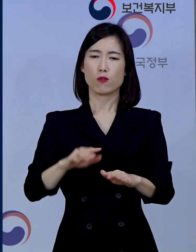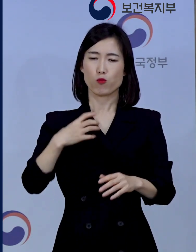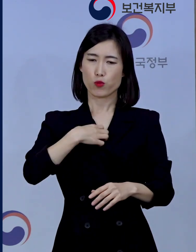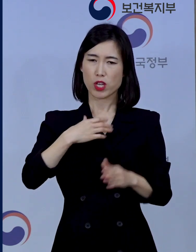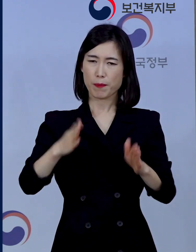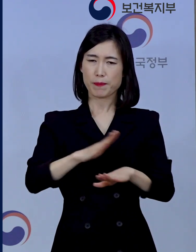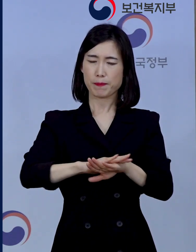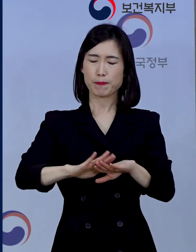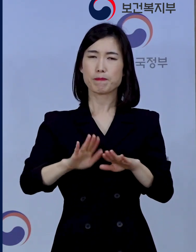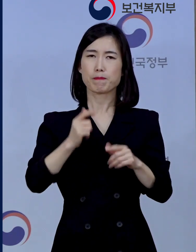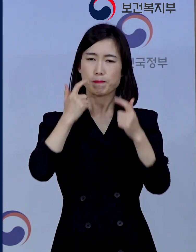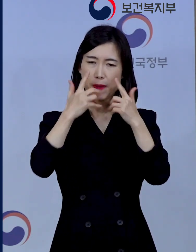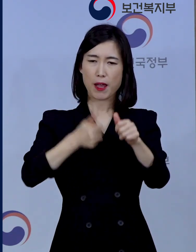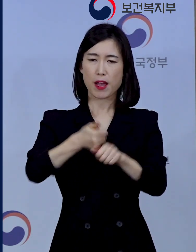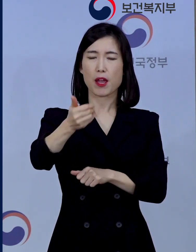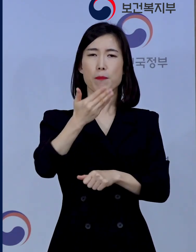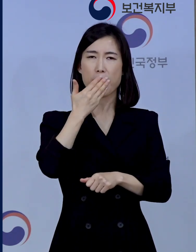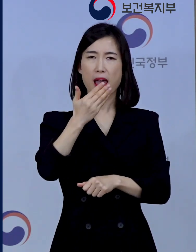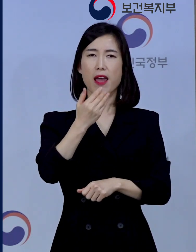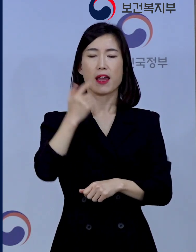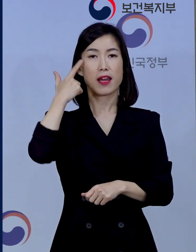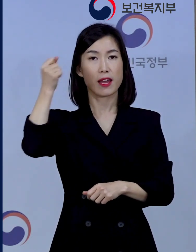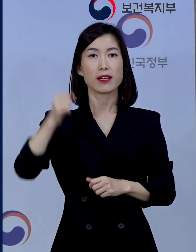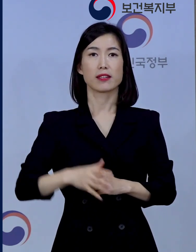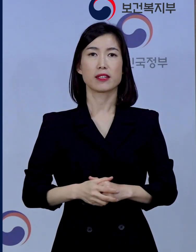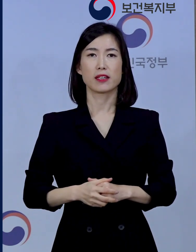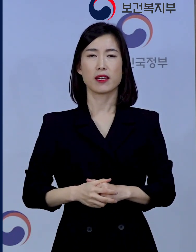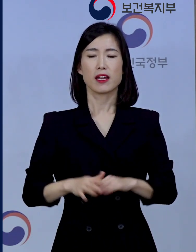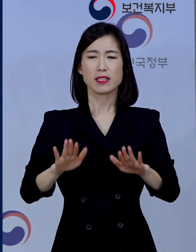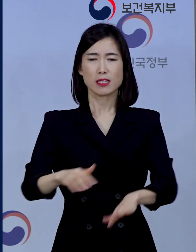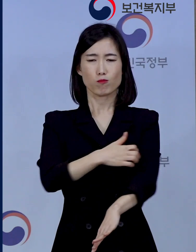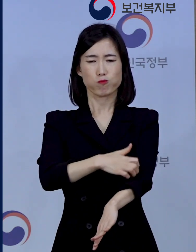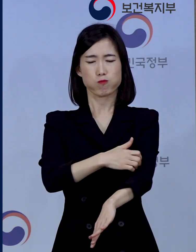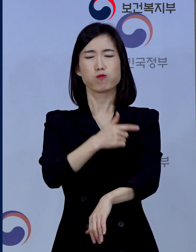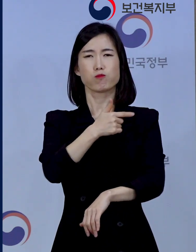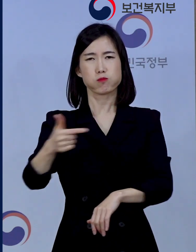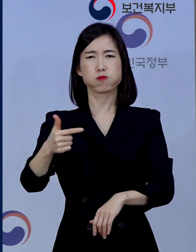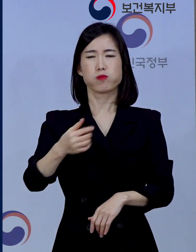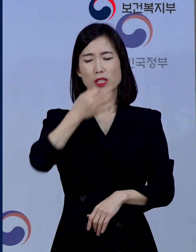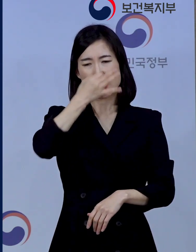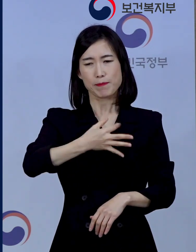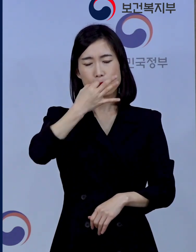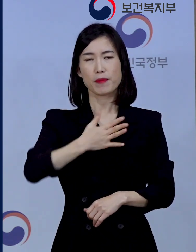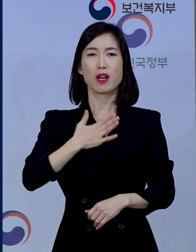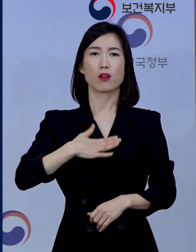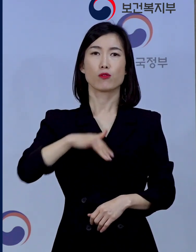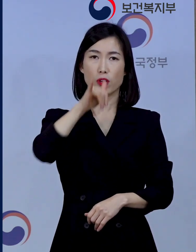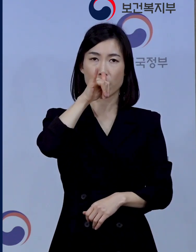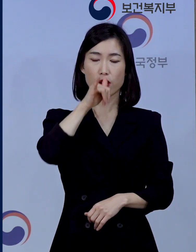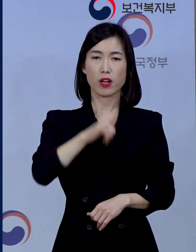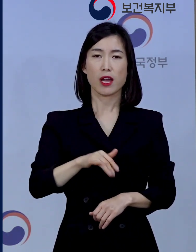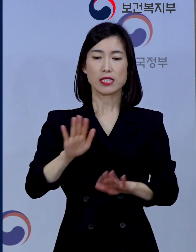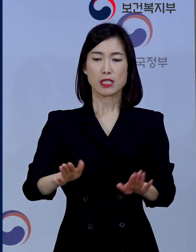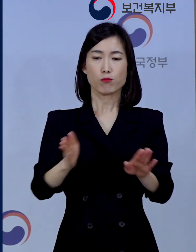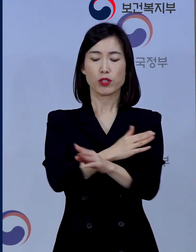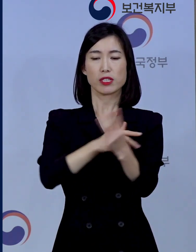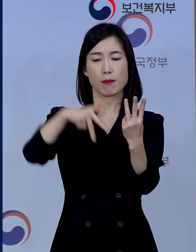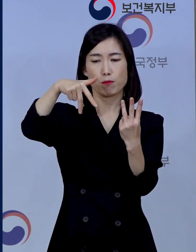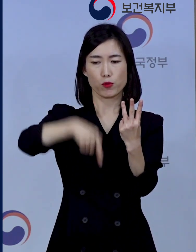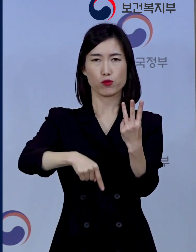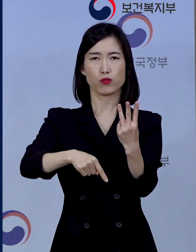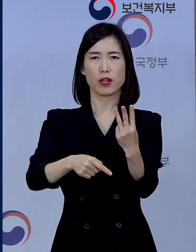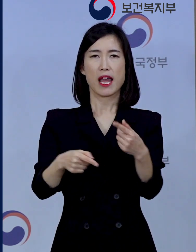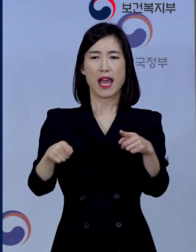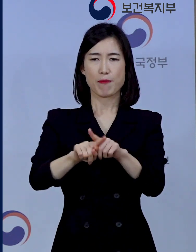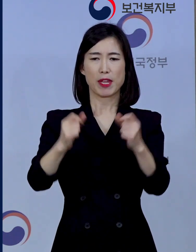위기를 분명히 극복할 수 있다고 확신합니다. 많이 불편하고 힘이 들겠지만 앞으로 3주간